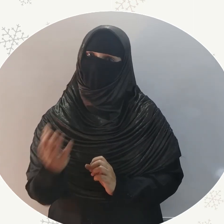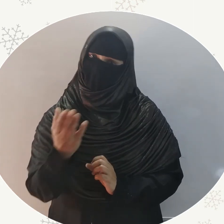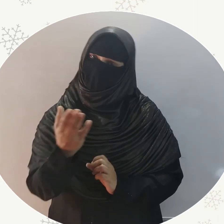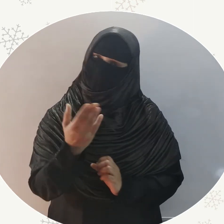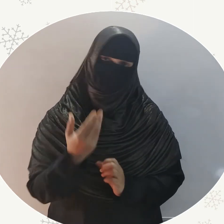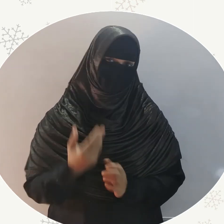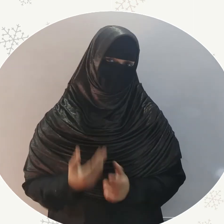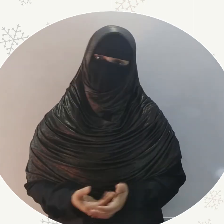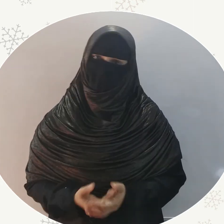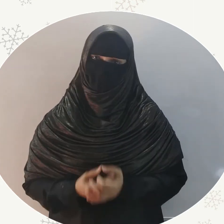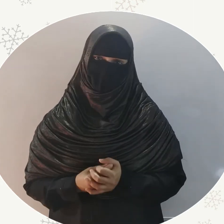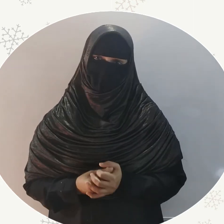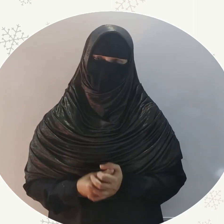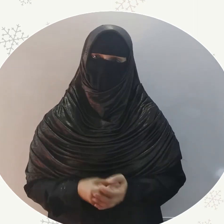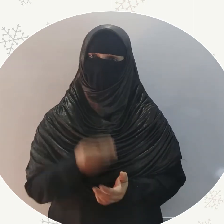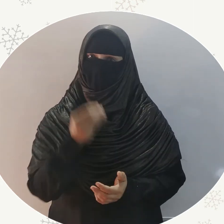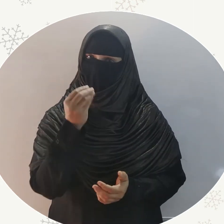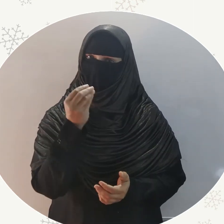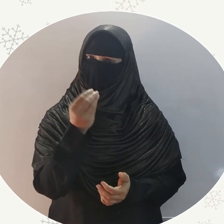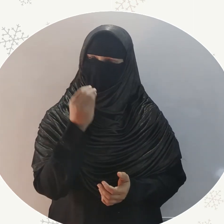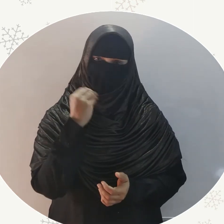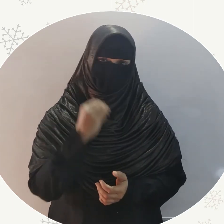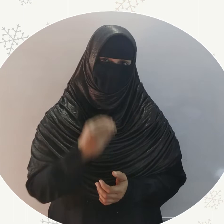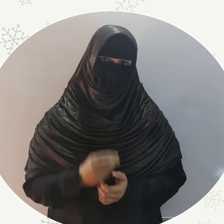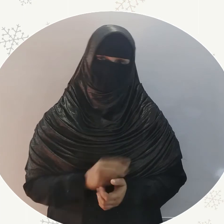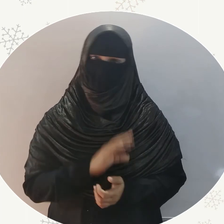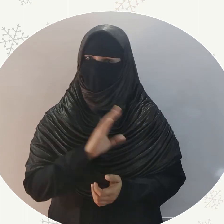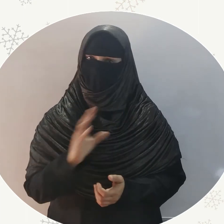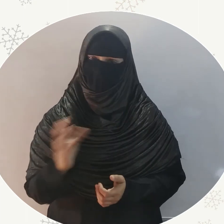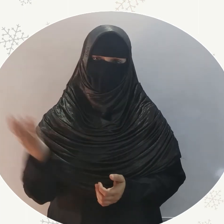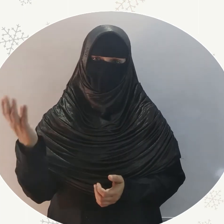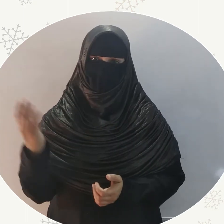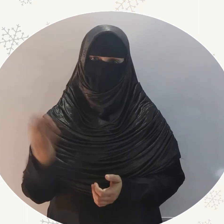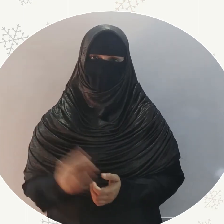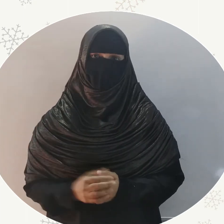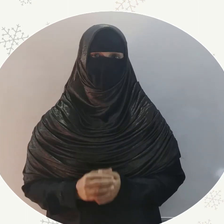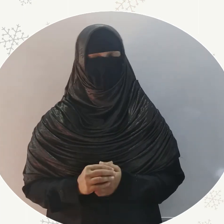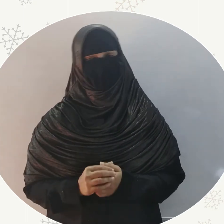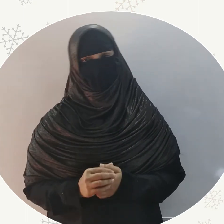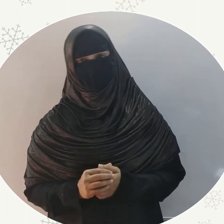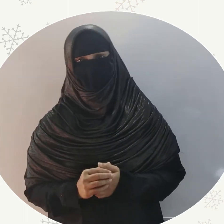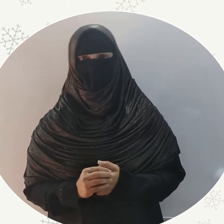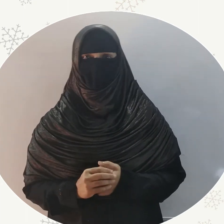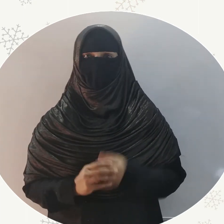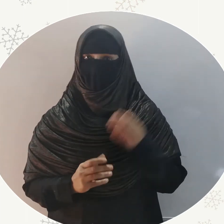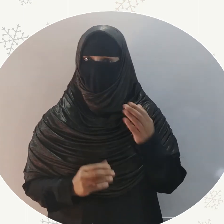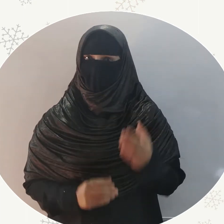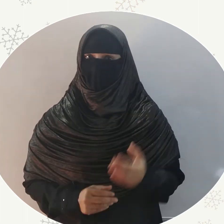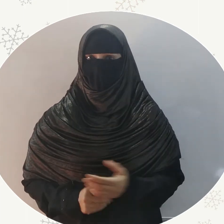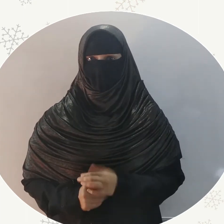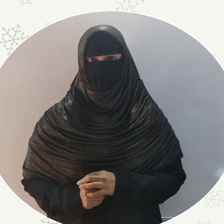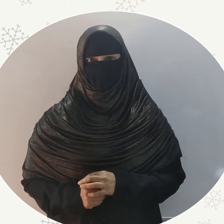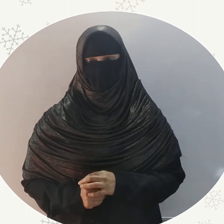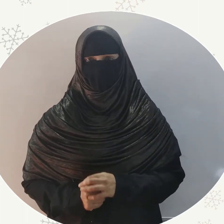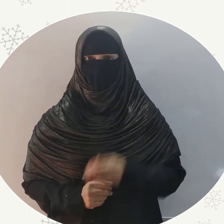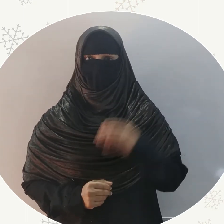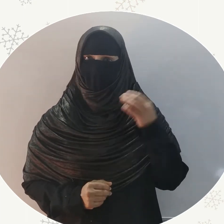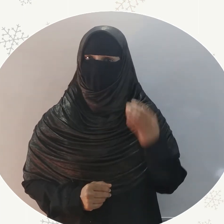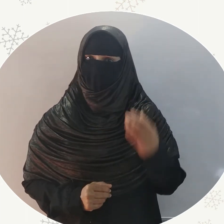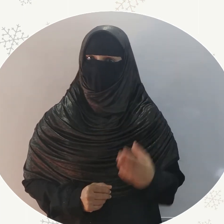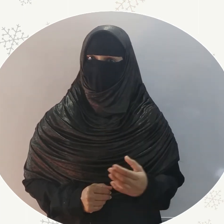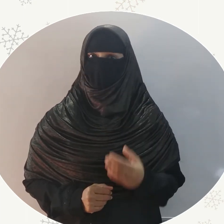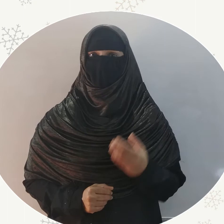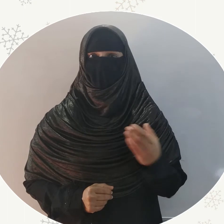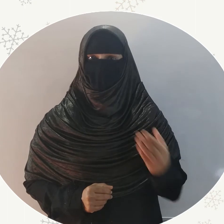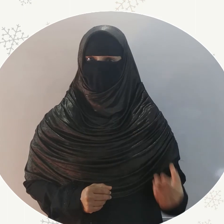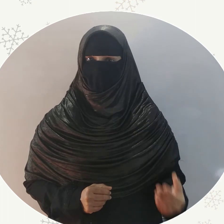തോന്നുന്നു, അതിനാലാണല്ലോ നിങ്ങൾ ഇവിടെ വന്നിരിക്കുന്നത്. സോ ഡോണ്ട് വറി, ഇത് ഇംഗ്ലീഷ് ലാംഗ്വേജിന്റെ ഒരു പ്രത്യേകതയാണ്. വൊക്കാബുലറി നമുക്ക് ഇംപ്രൂവ് ചെയ്യണമെങ്കിൽ വി